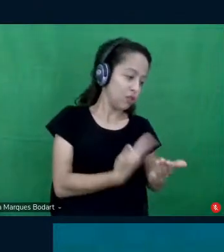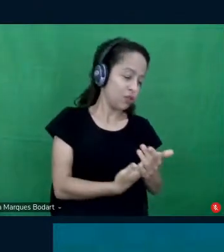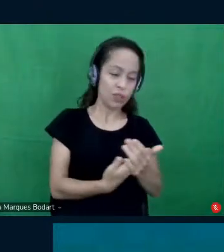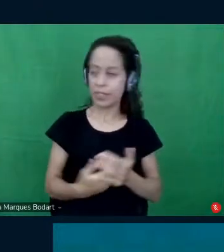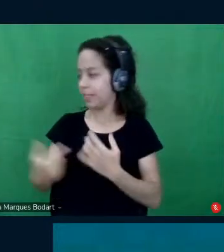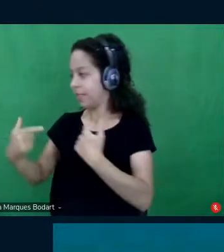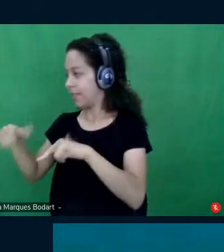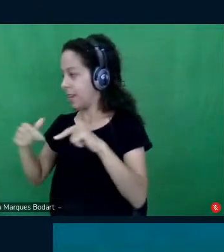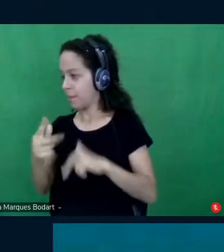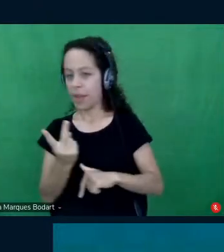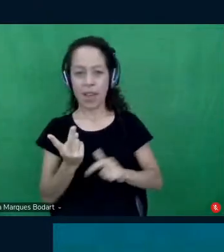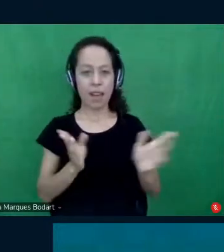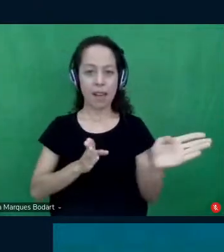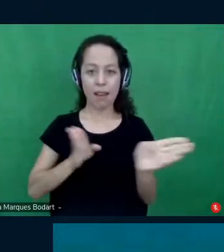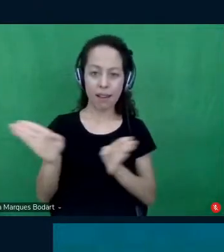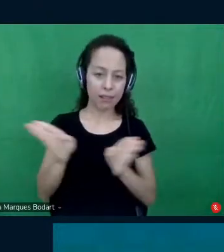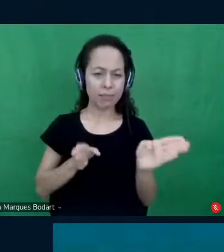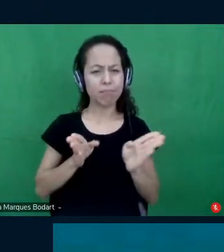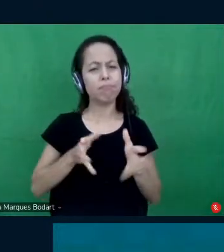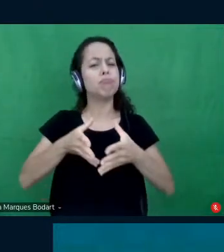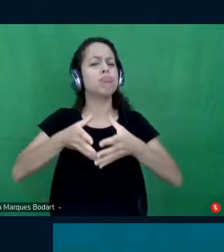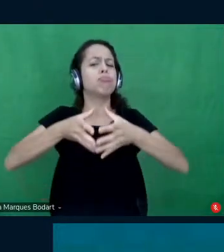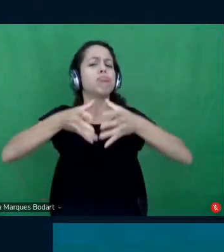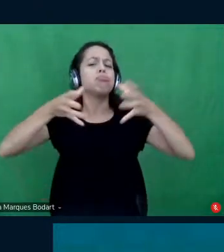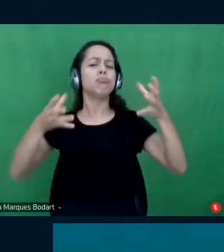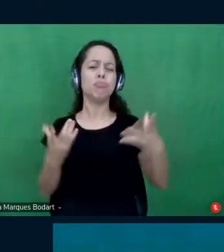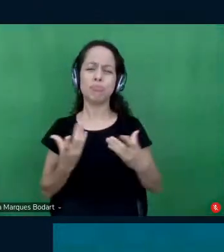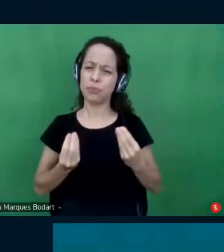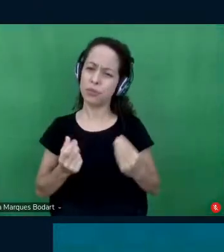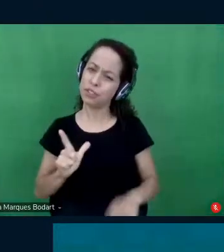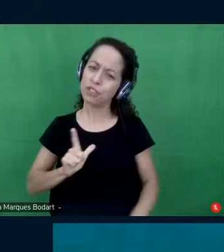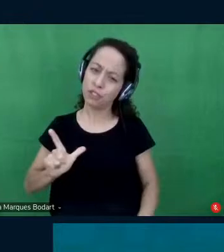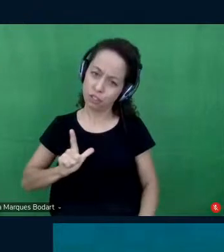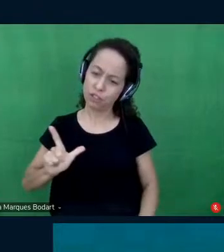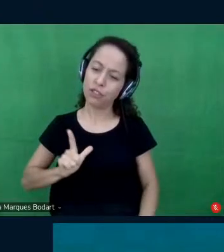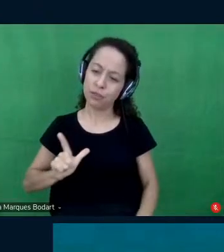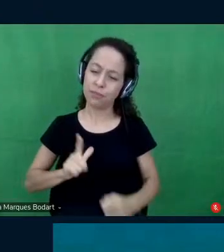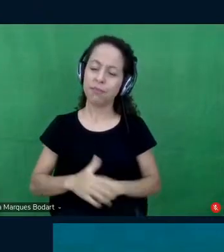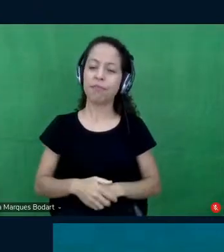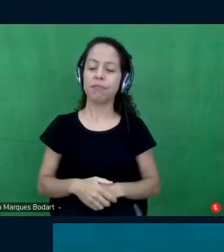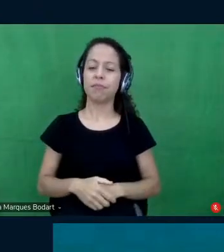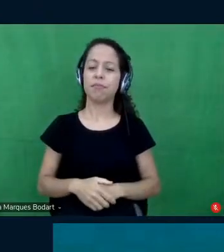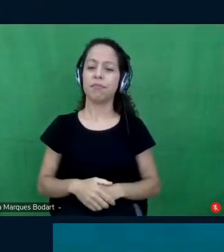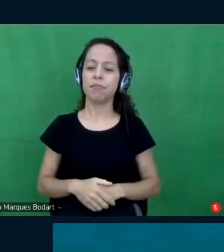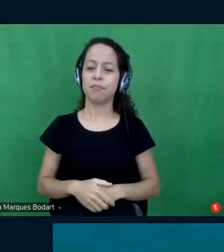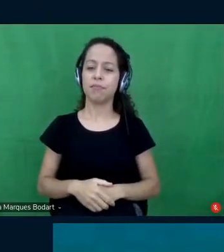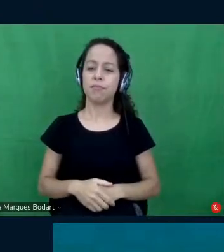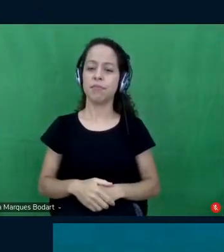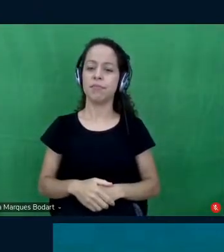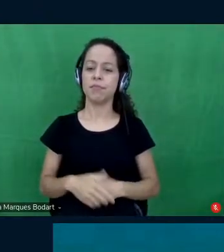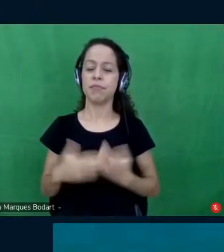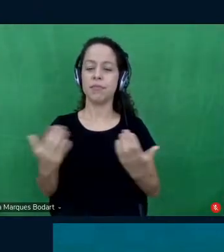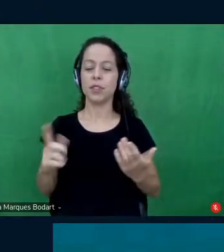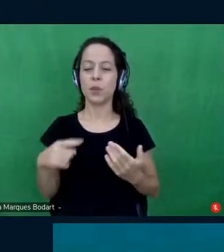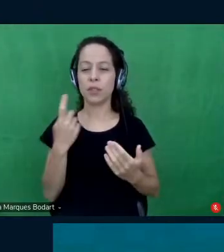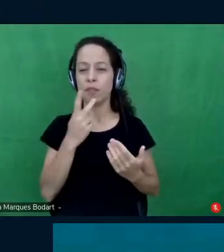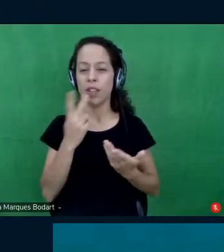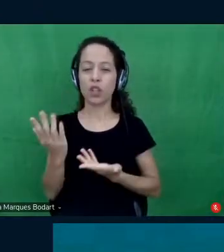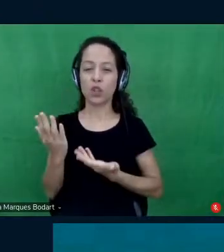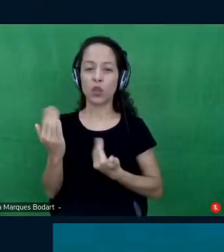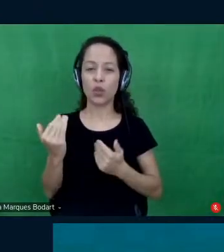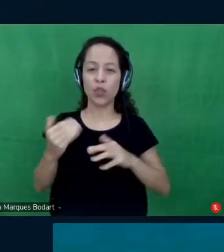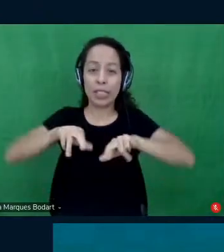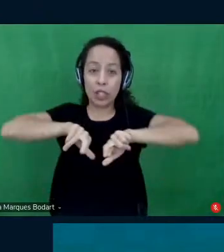essa diversidade de possibilidades de viver a juventude, primeiro faz com que a gente fale em juventudes no